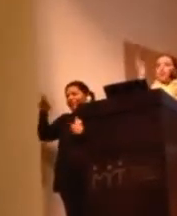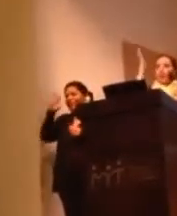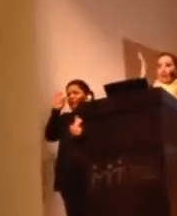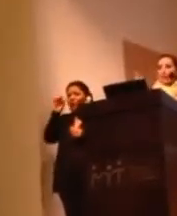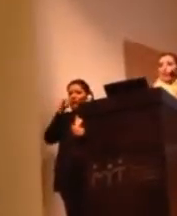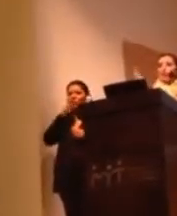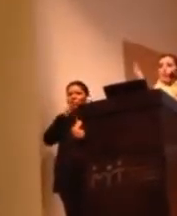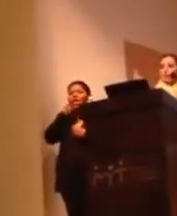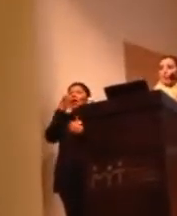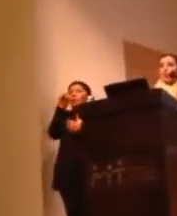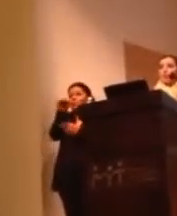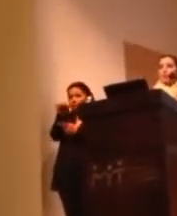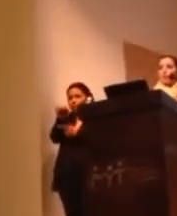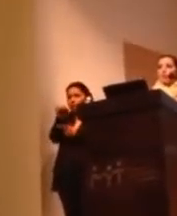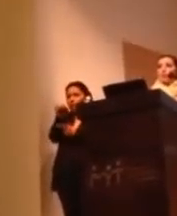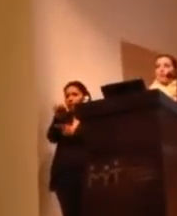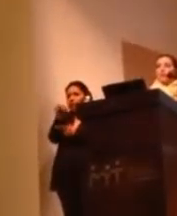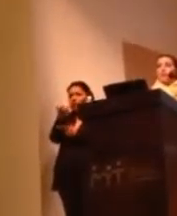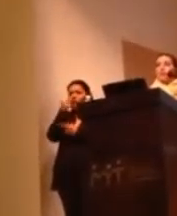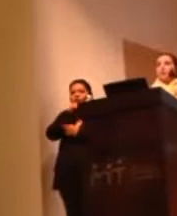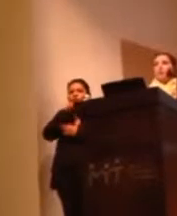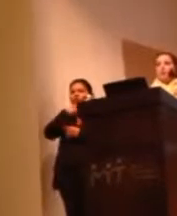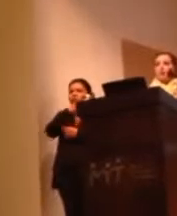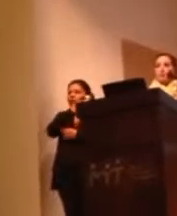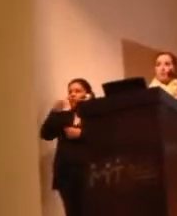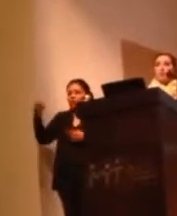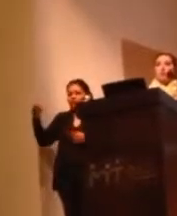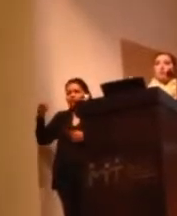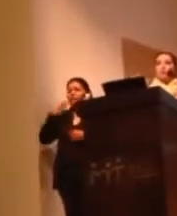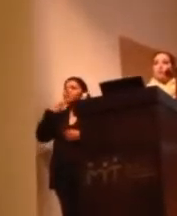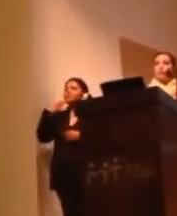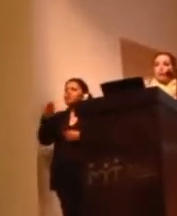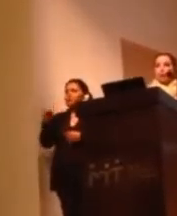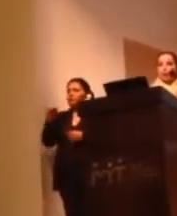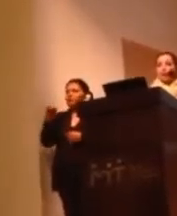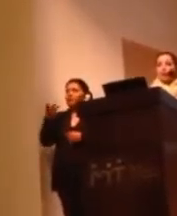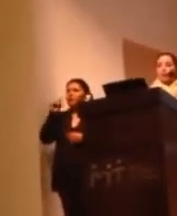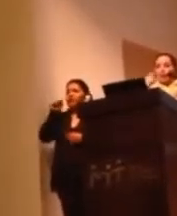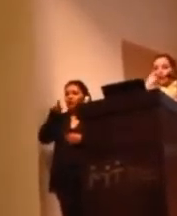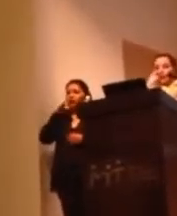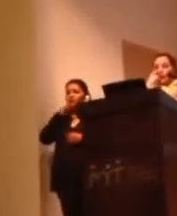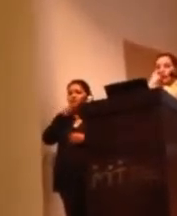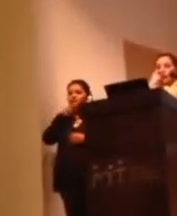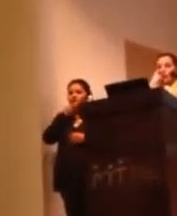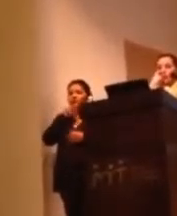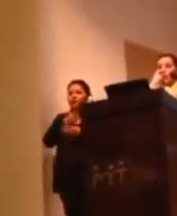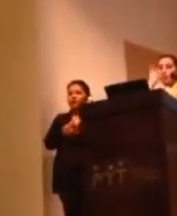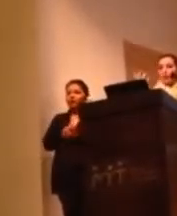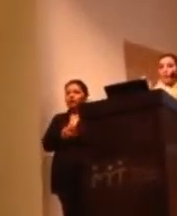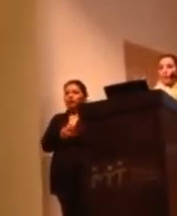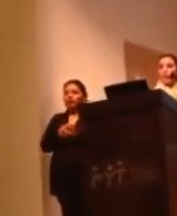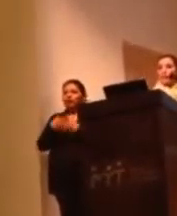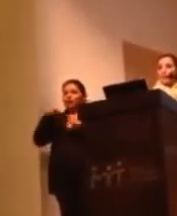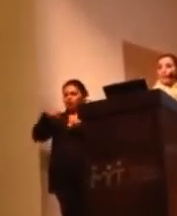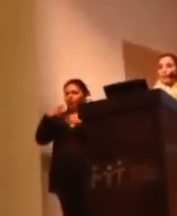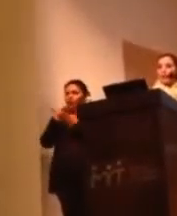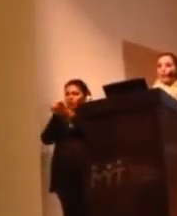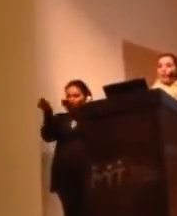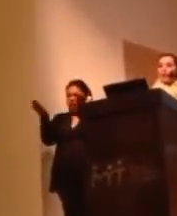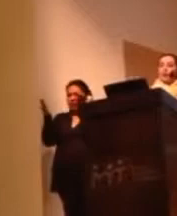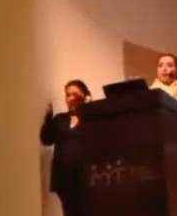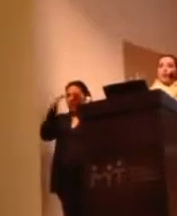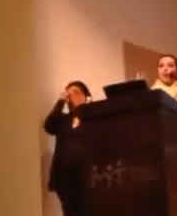Por eso hay que segmentar muy bien a tus niños. Ahorita les voy a compartir un